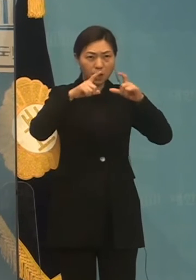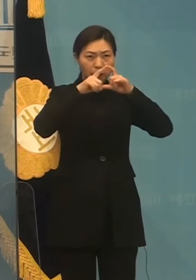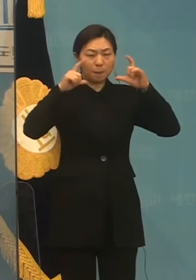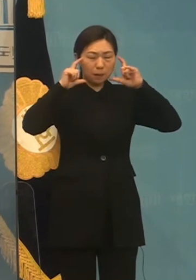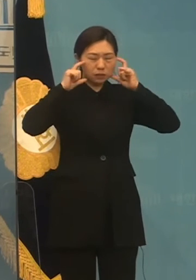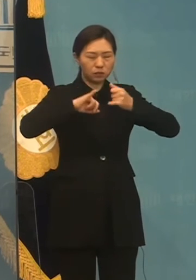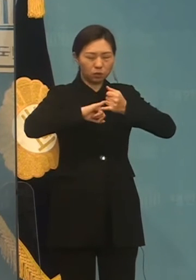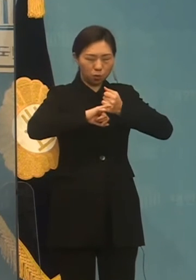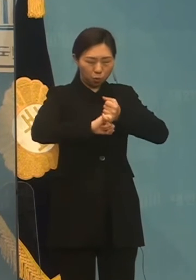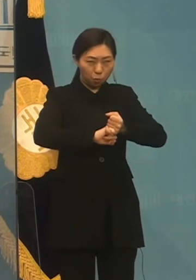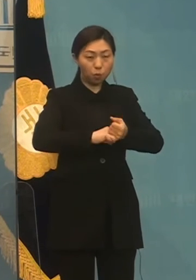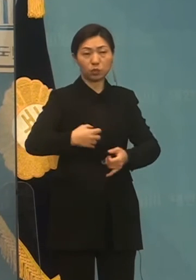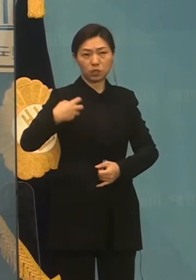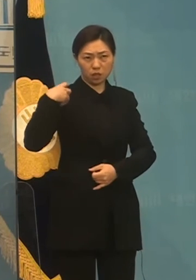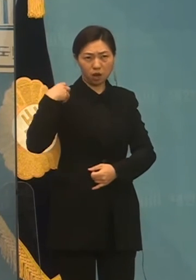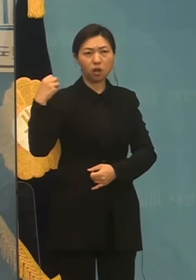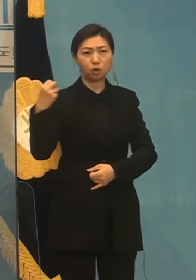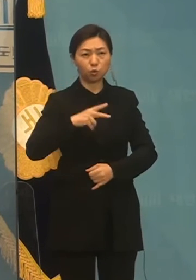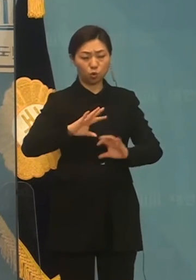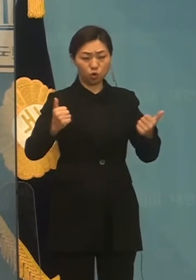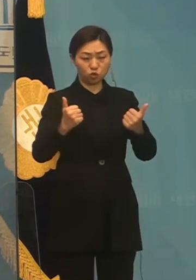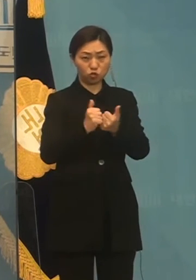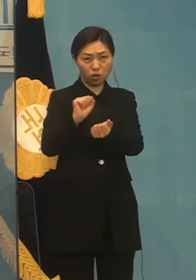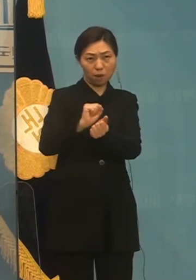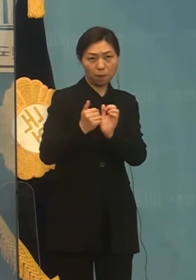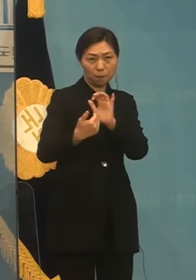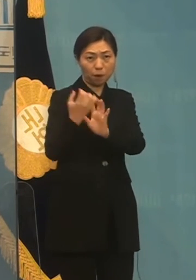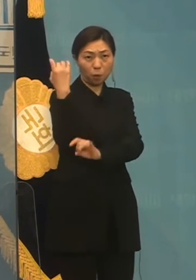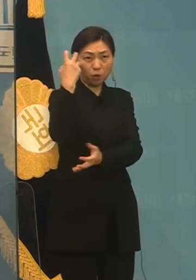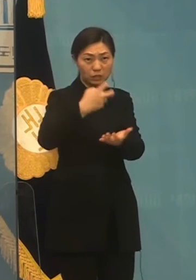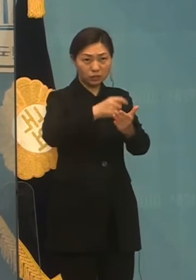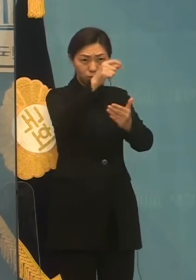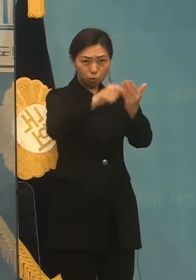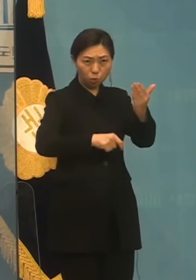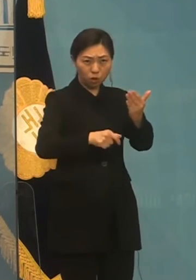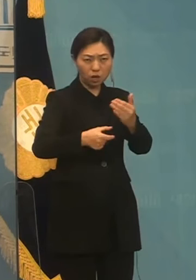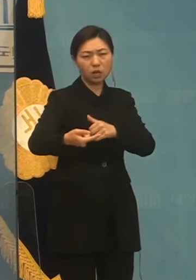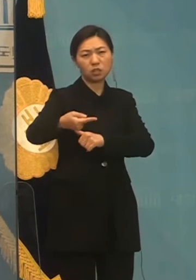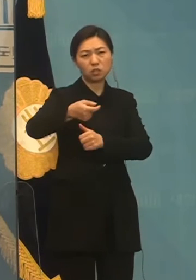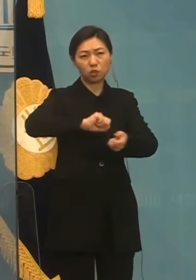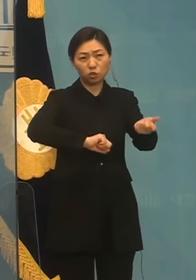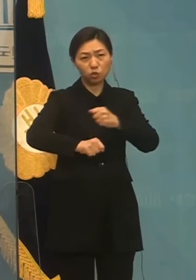의무 착용을 포함하여 국회 방역 대책에 적극 협조해 주실 것을 다시 한번 요청드립니다.